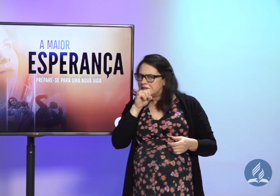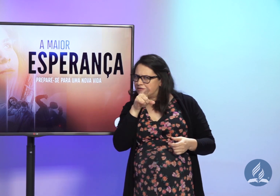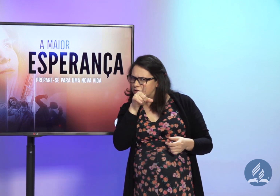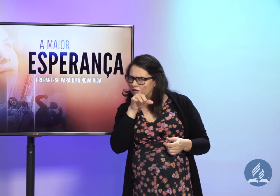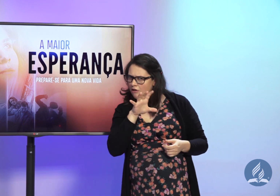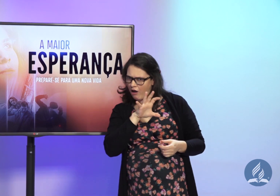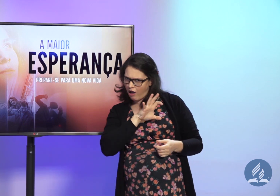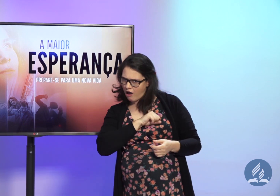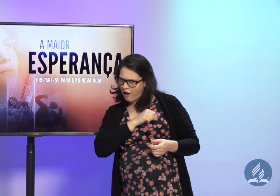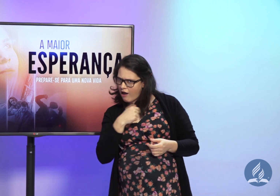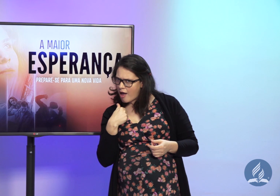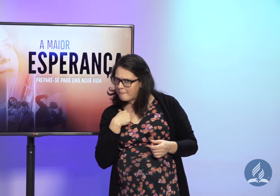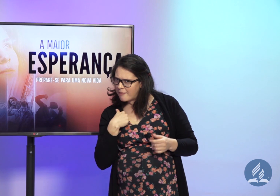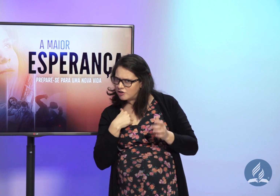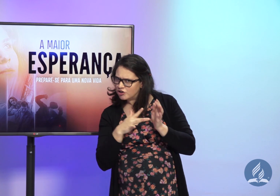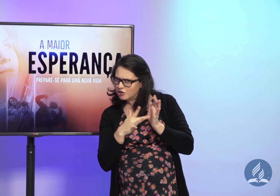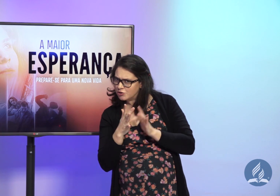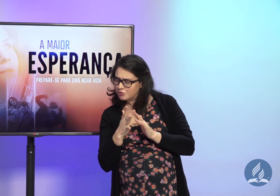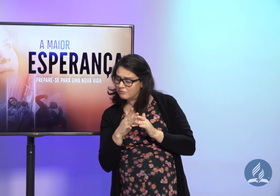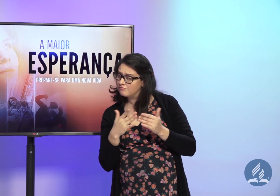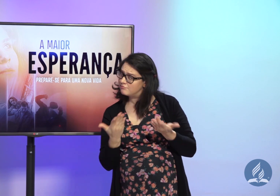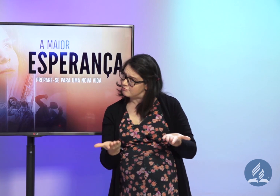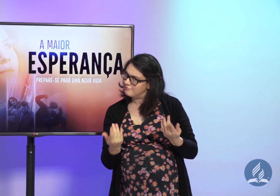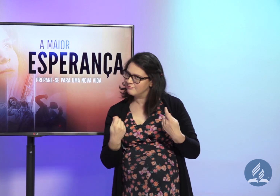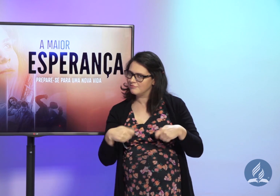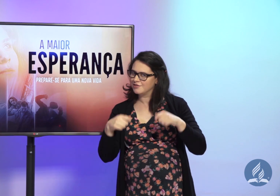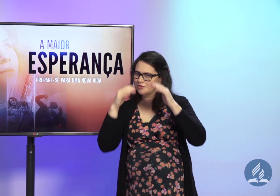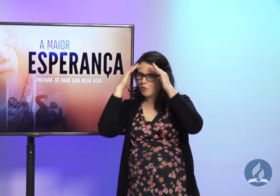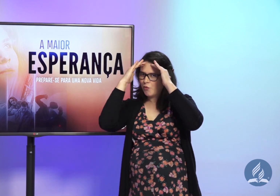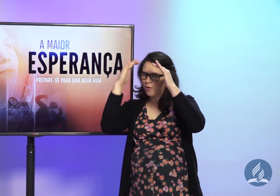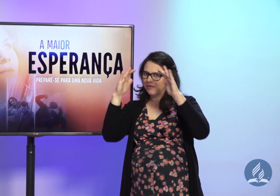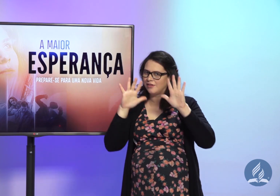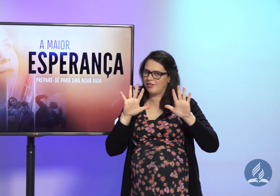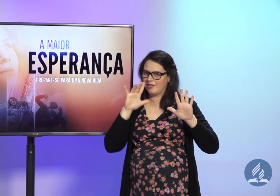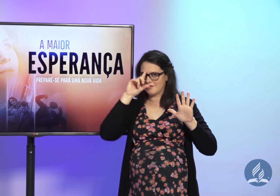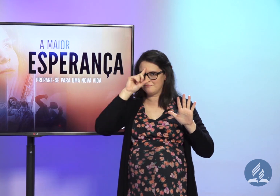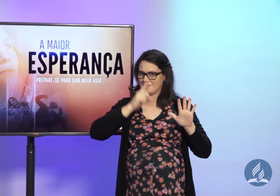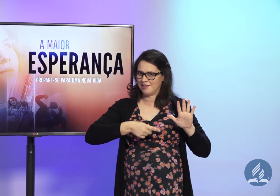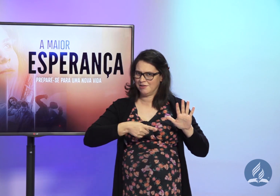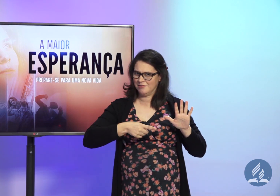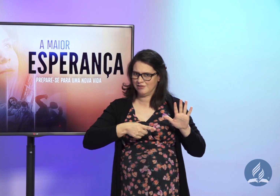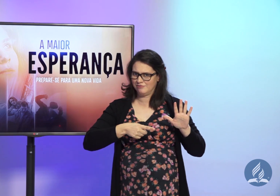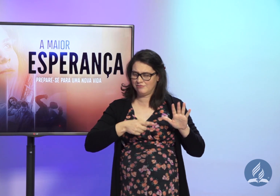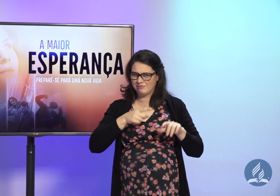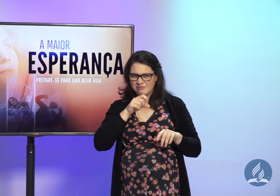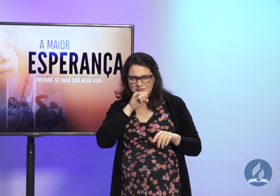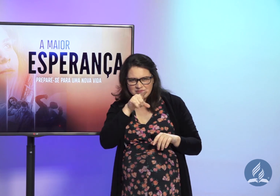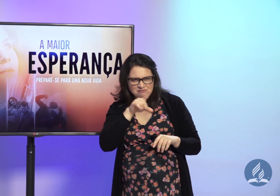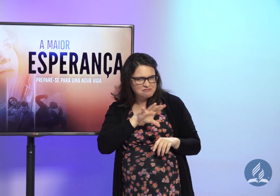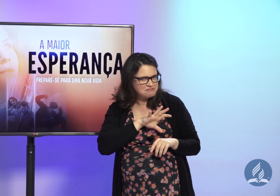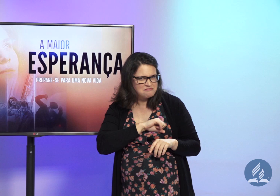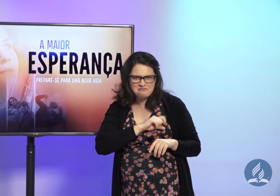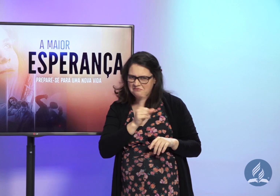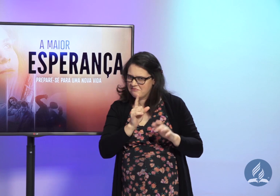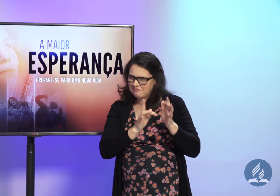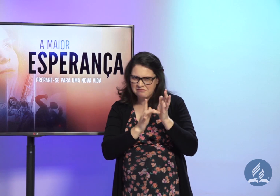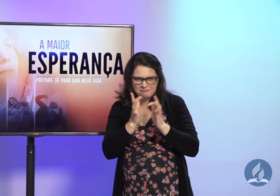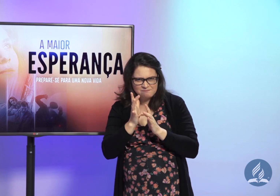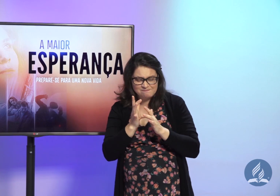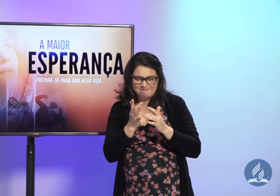verso 15, ele descobriu que estava escrito ali: se você ama a Jesus, você precisa obedecer aos